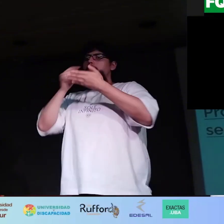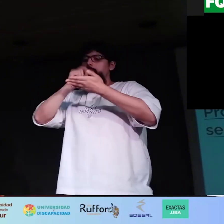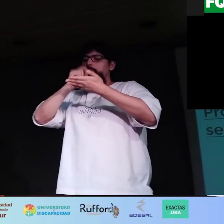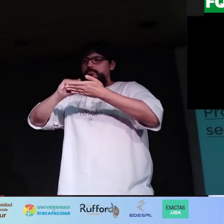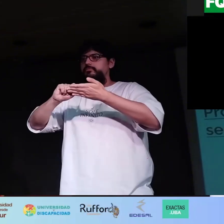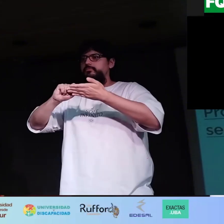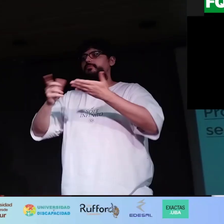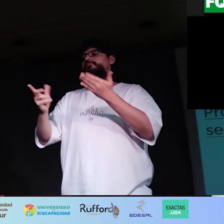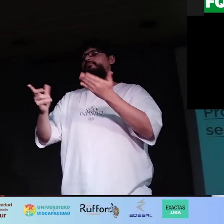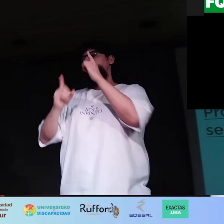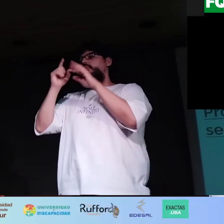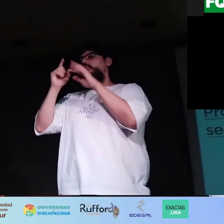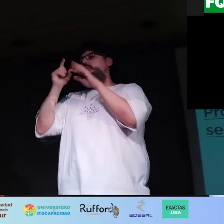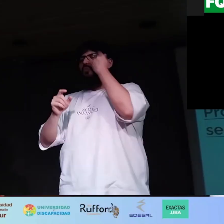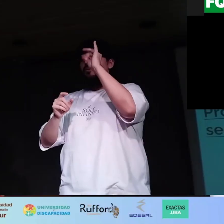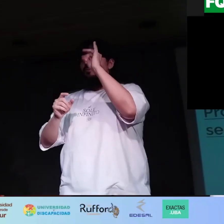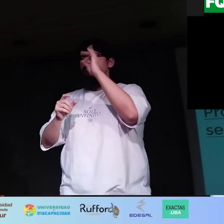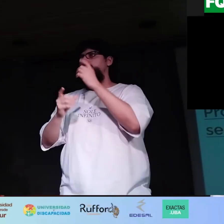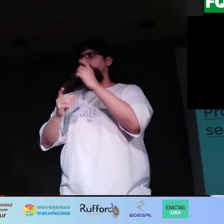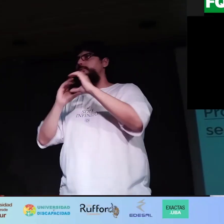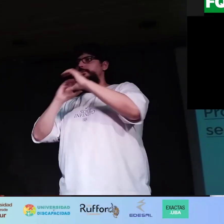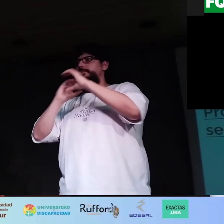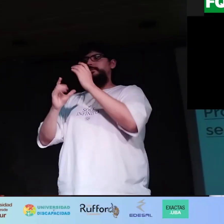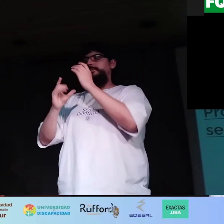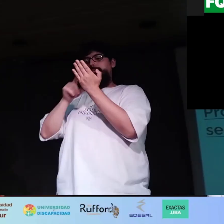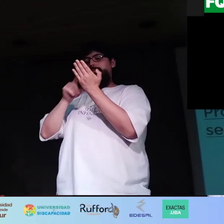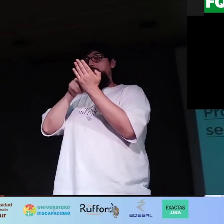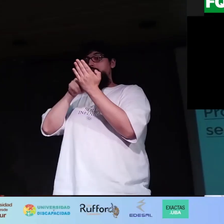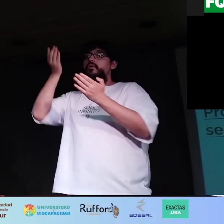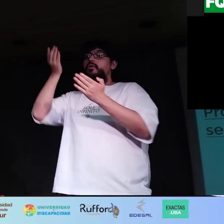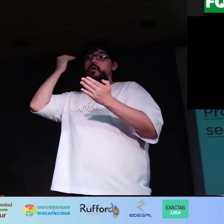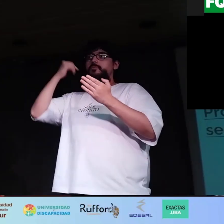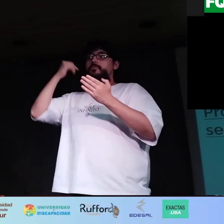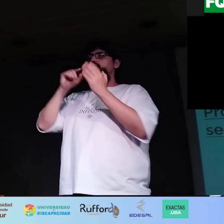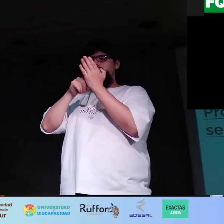subtítulos automáticos cuando redacta las oraciones.